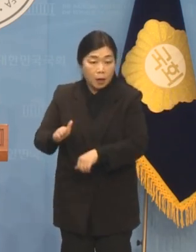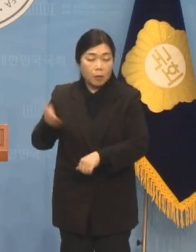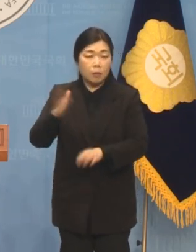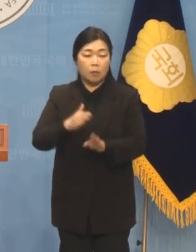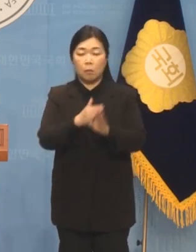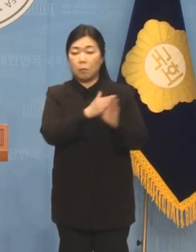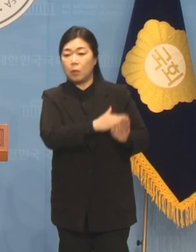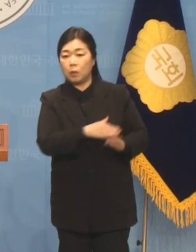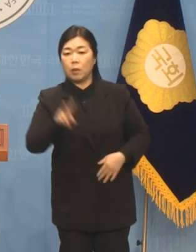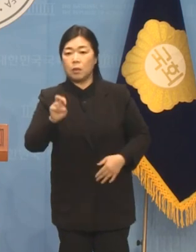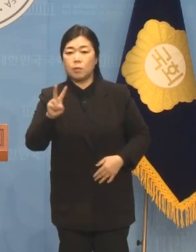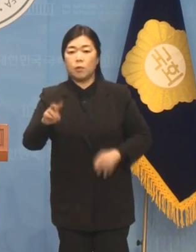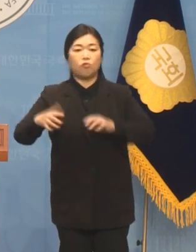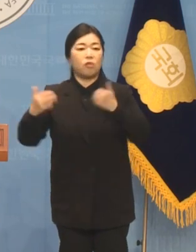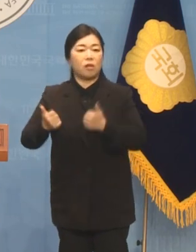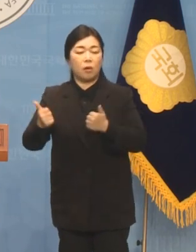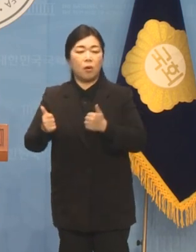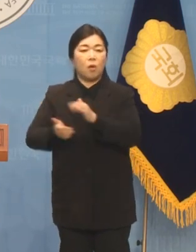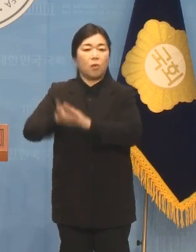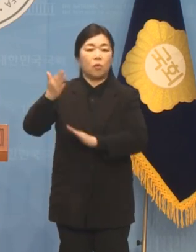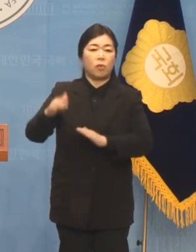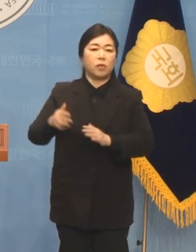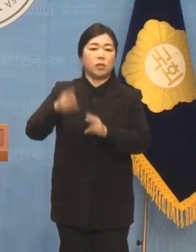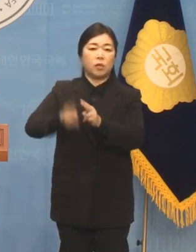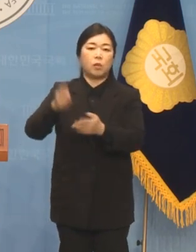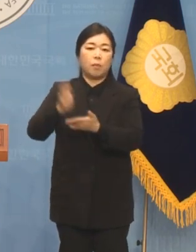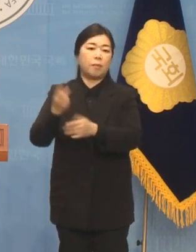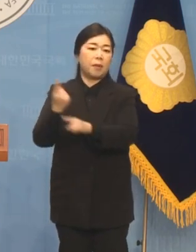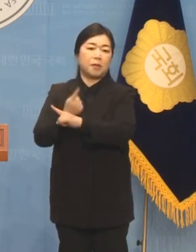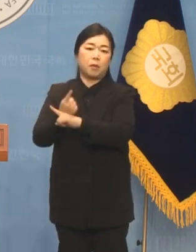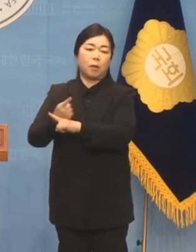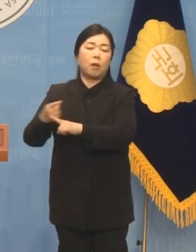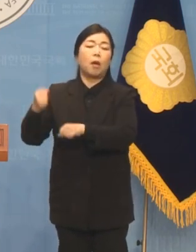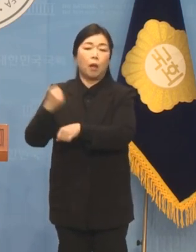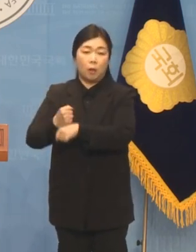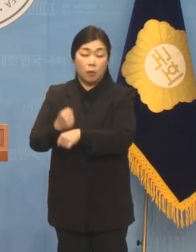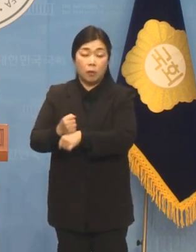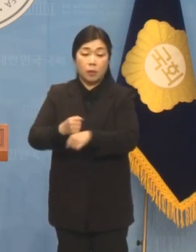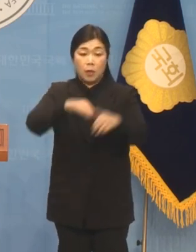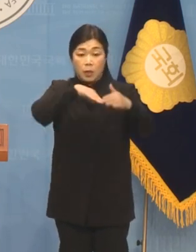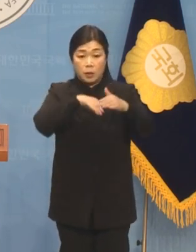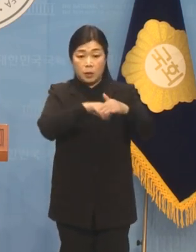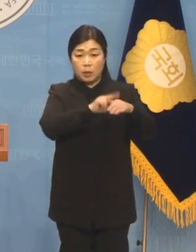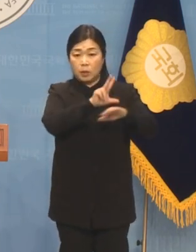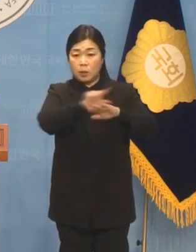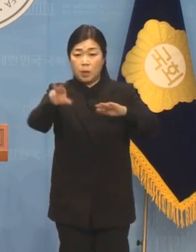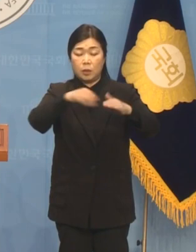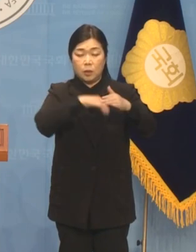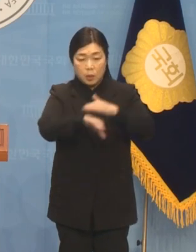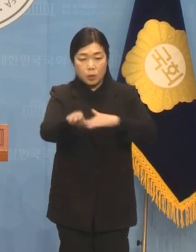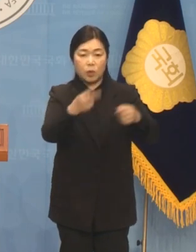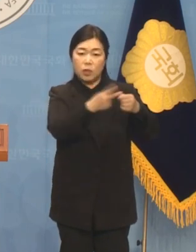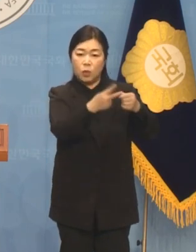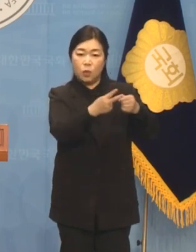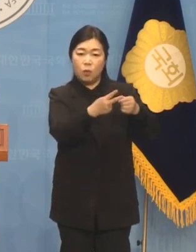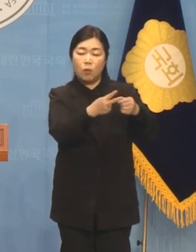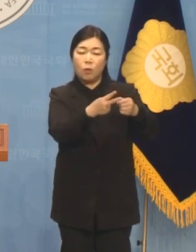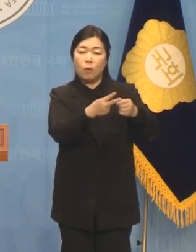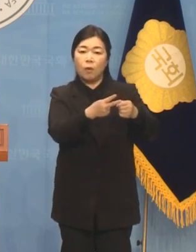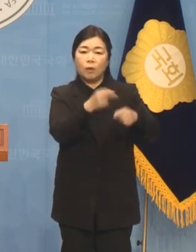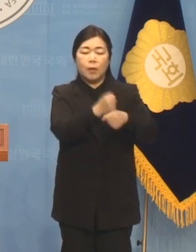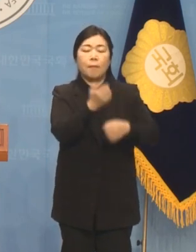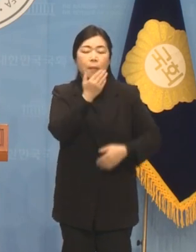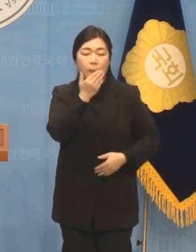22대 국회에서 도시철도법을 개정해서 2호선 지하화를 뒷받침하겠다고 빠져나갈